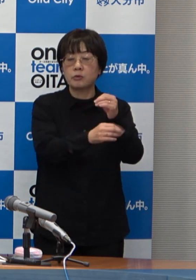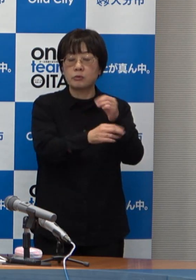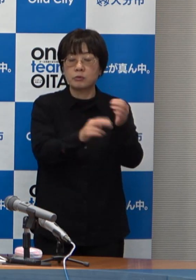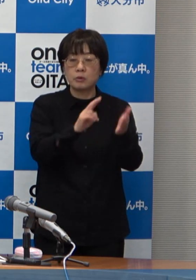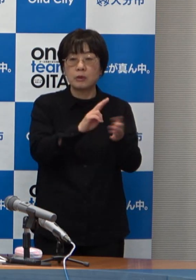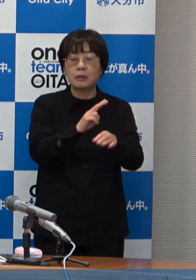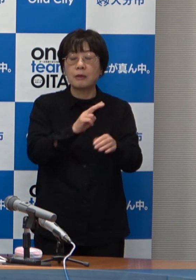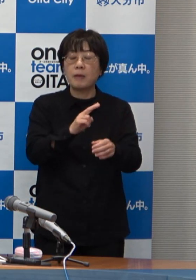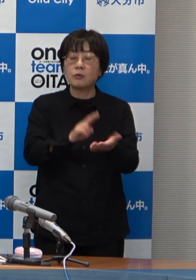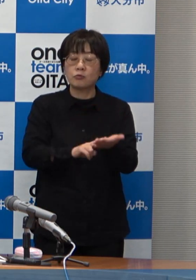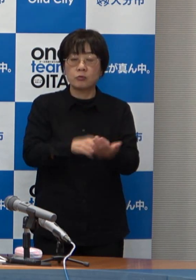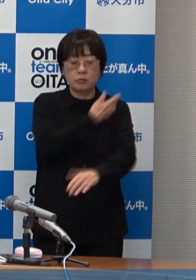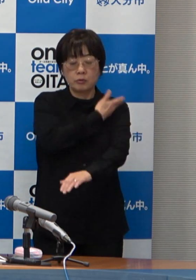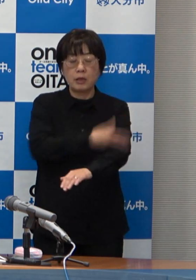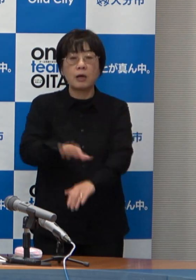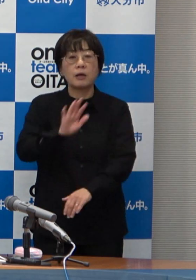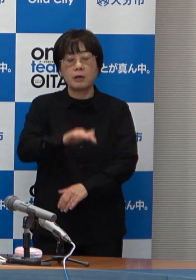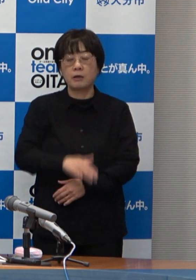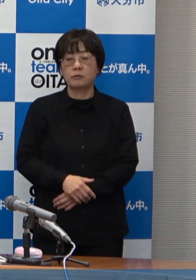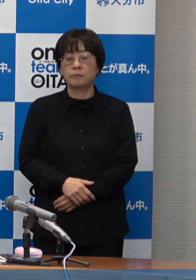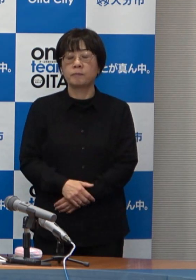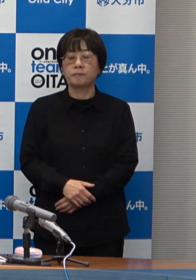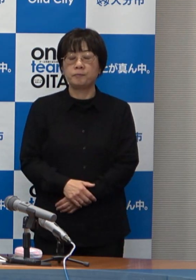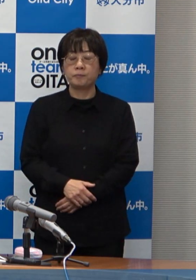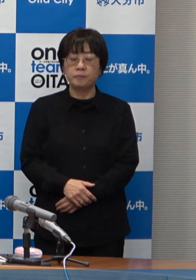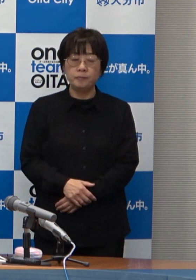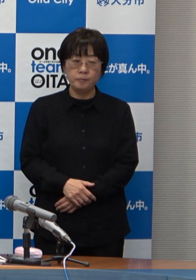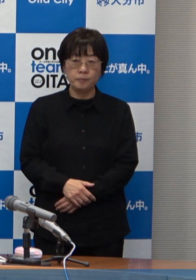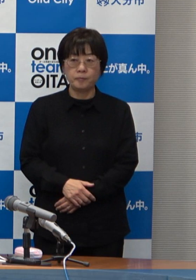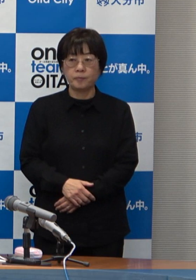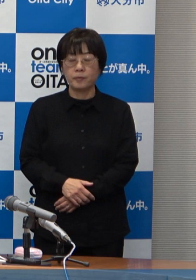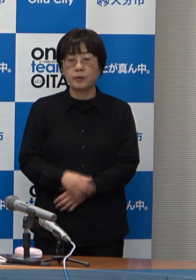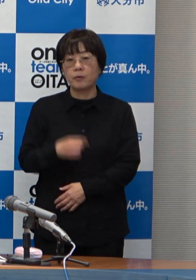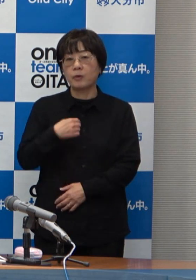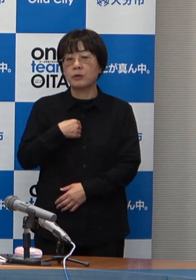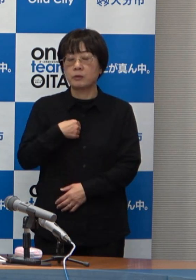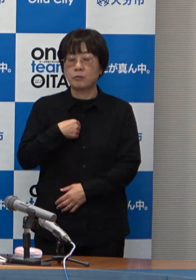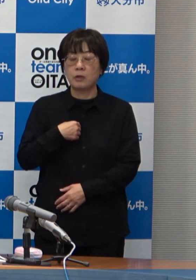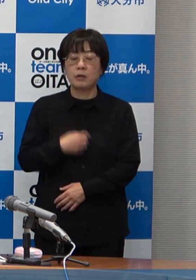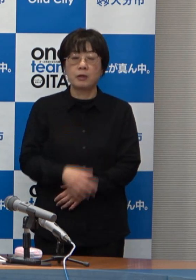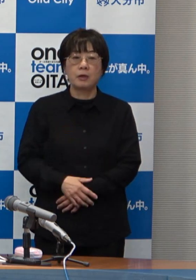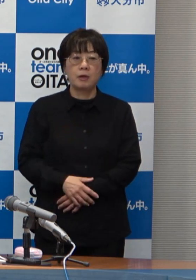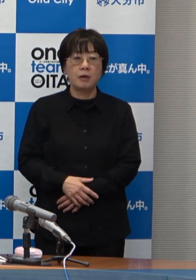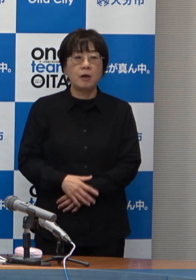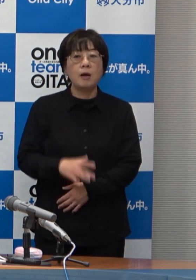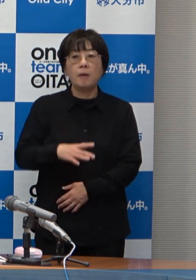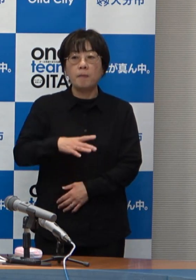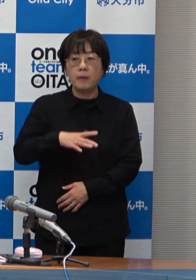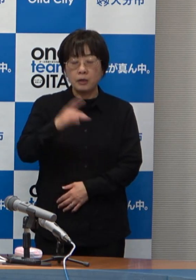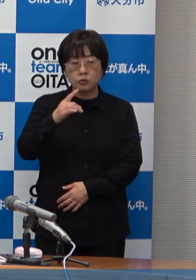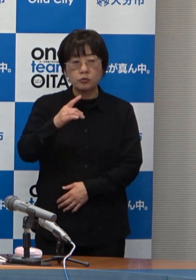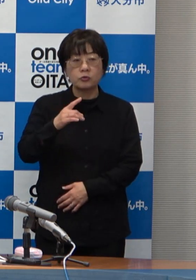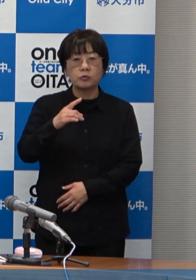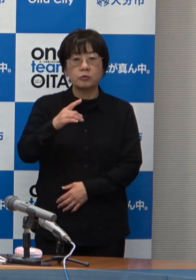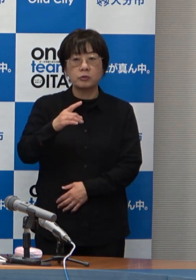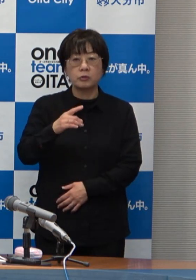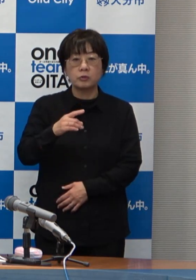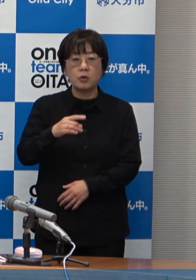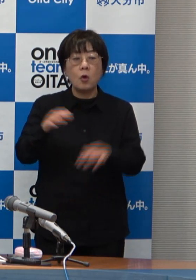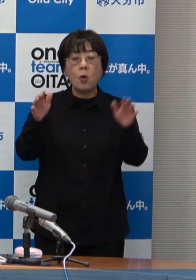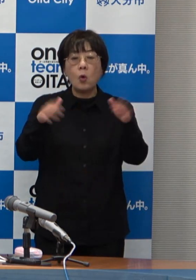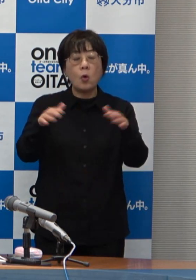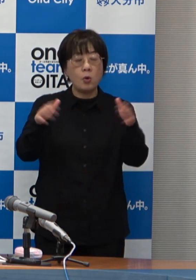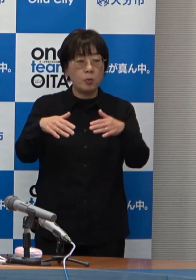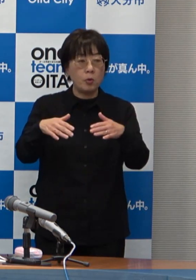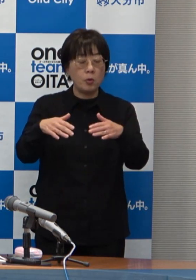思います私としてはあのこれまず申請応募から始まる